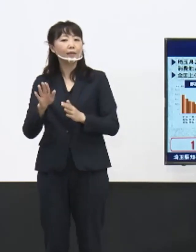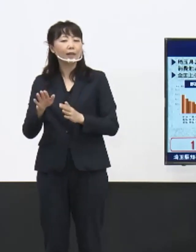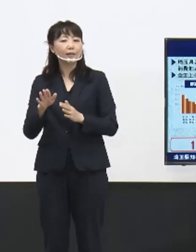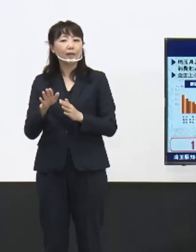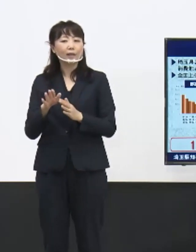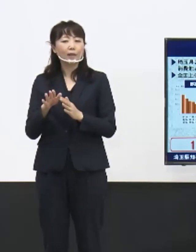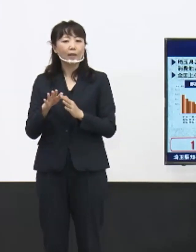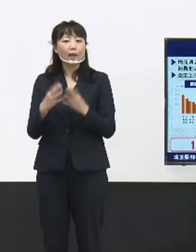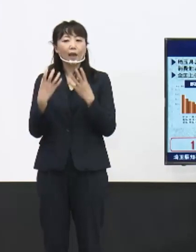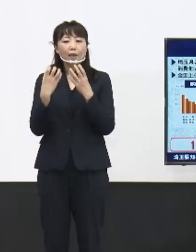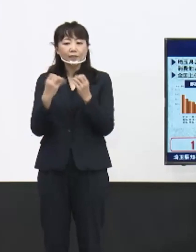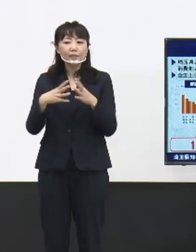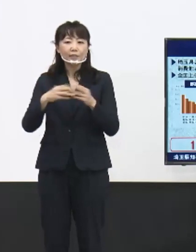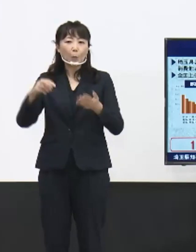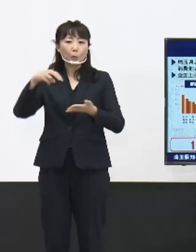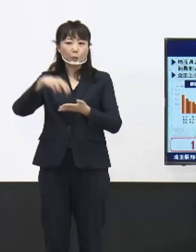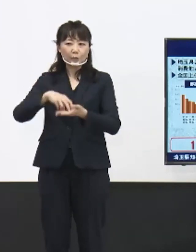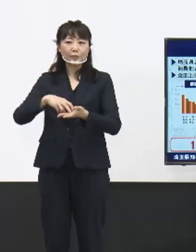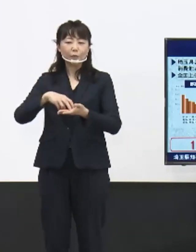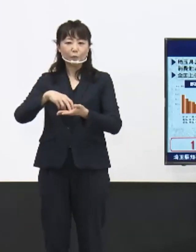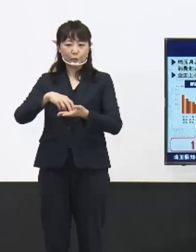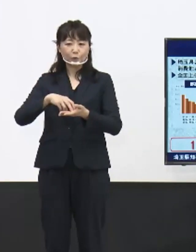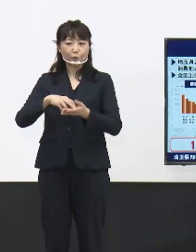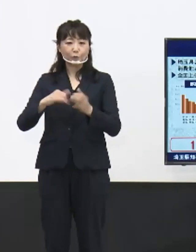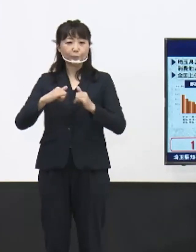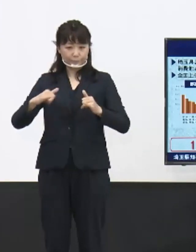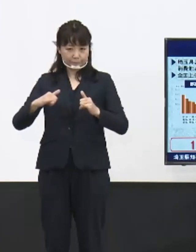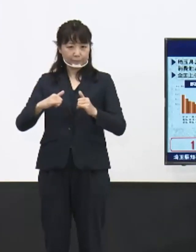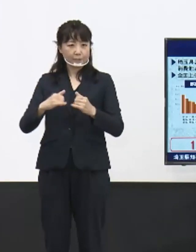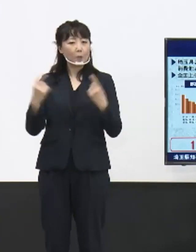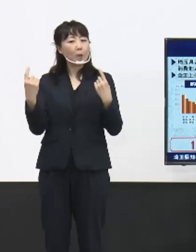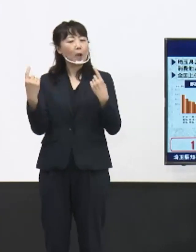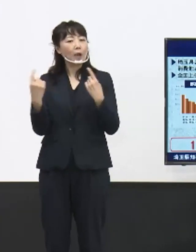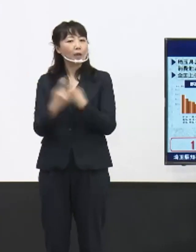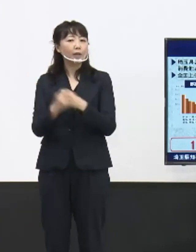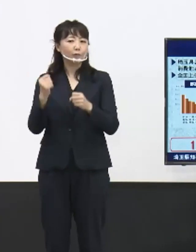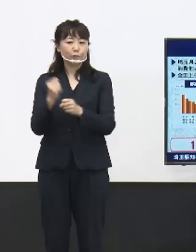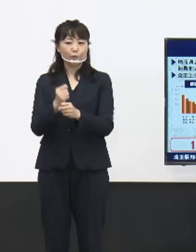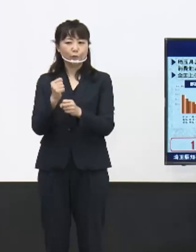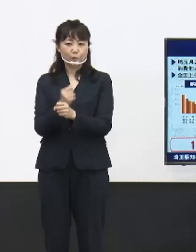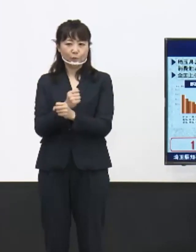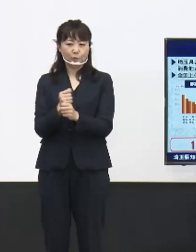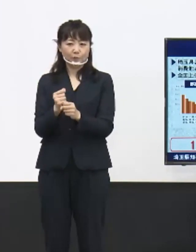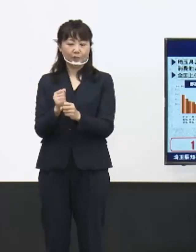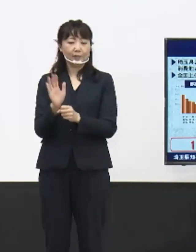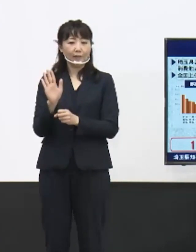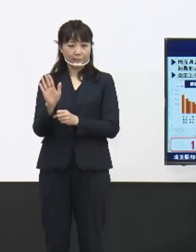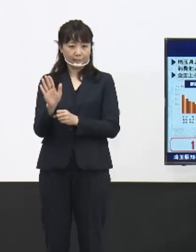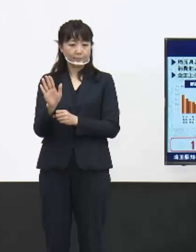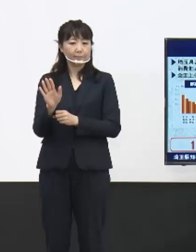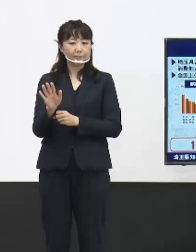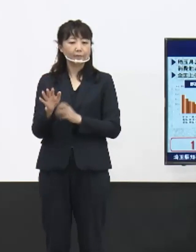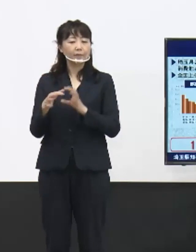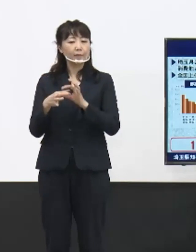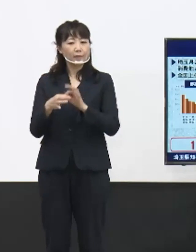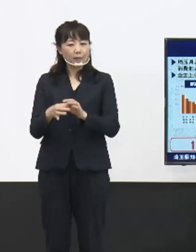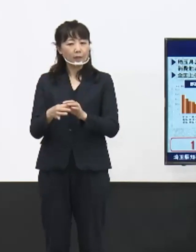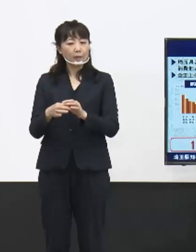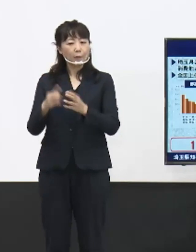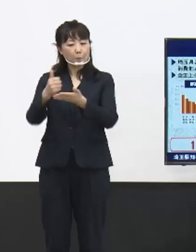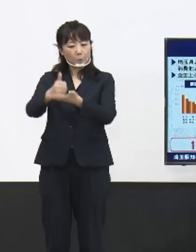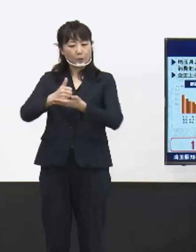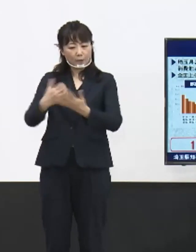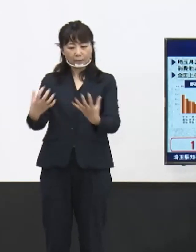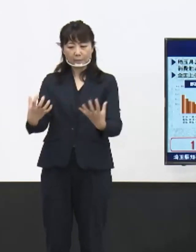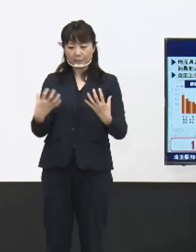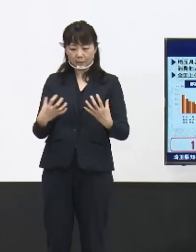新国立劇場や駒場スタジアムも3月まで改修工事になります。つまり、このエリアで、観客を集めるところがない